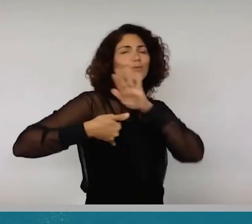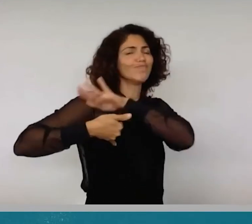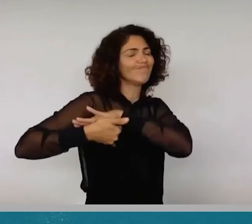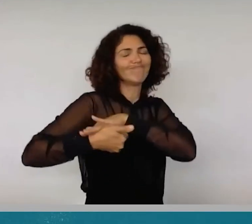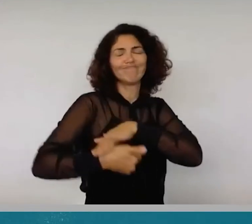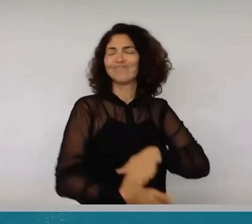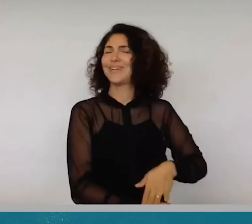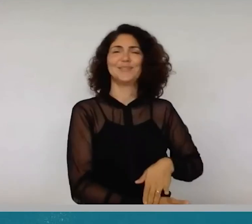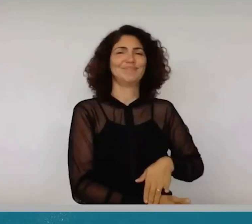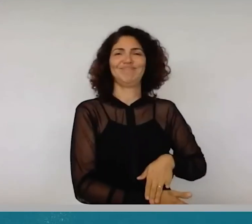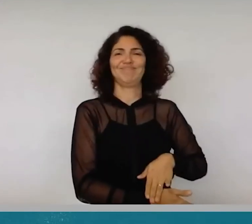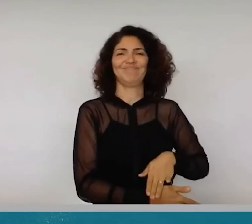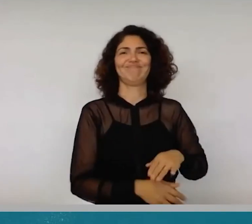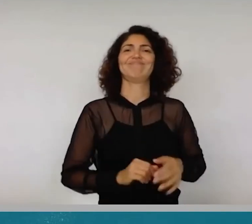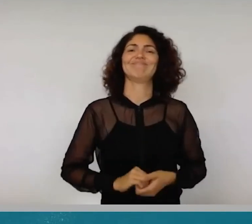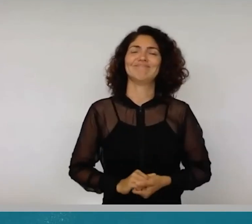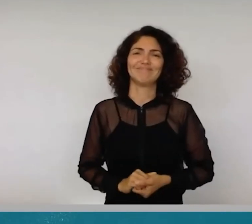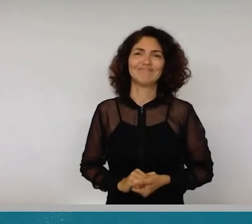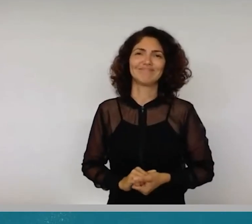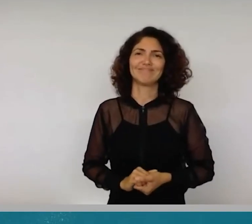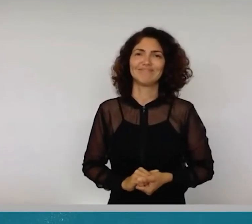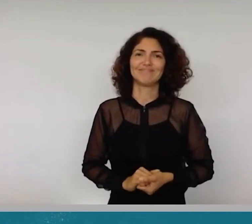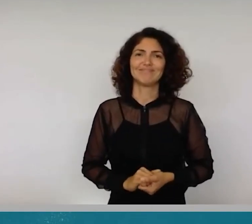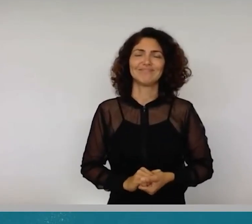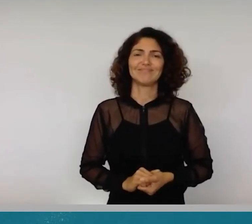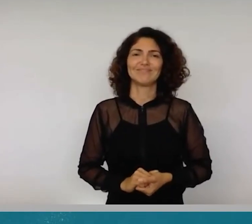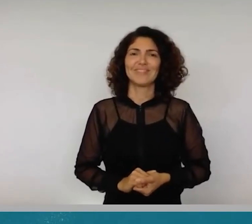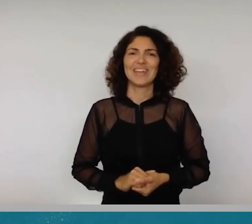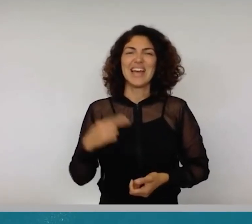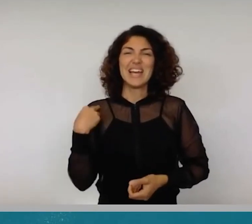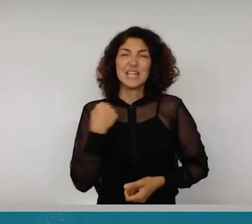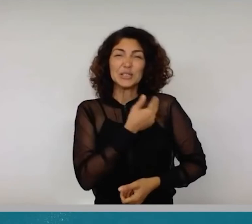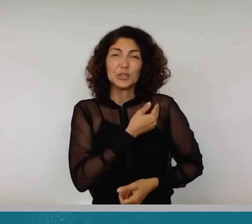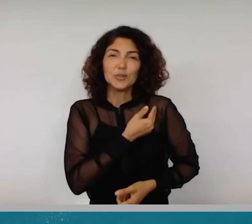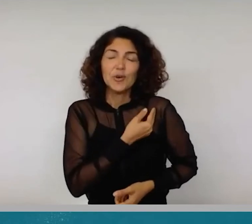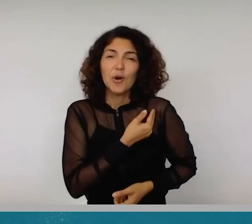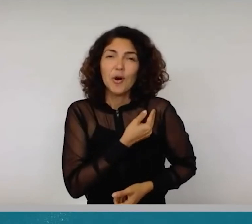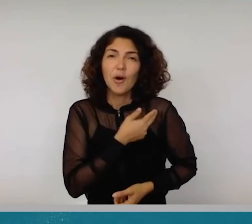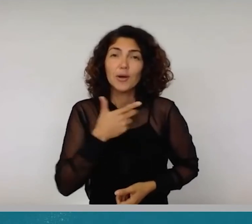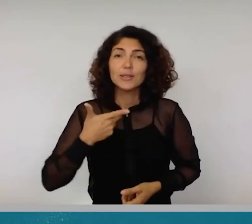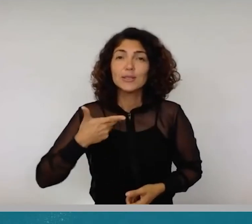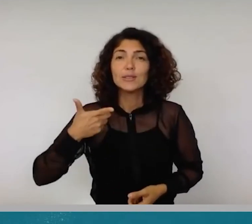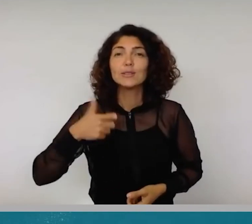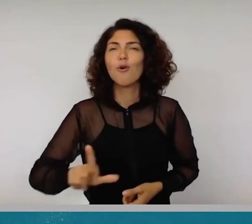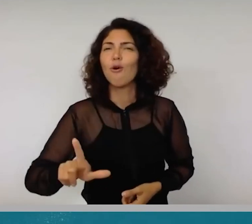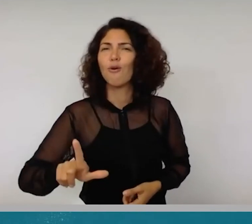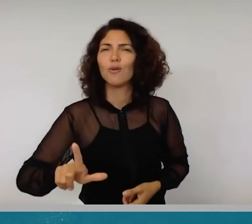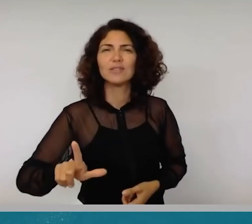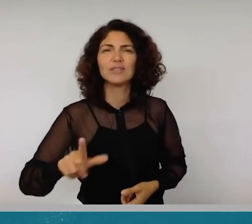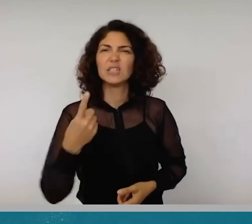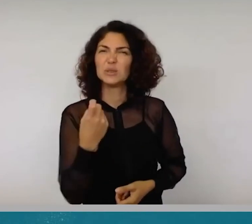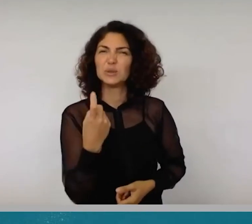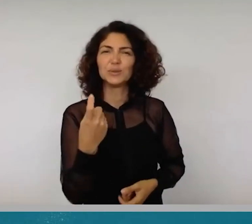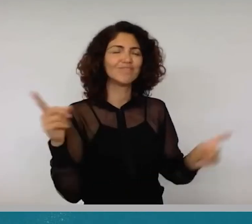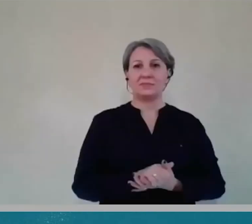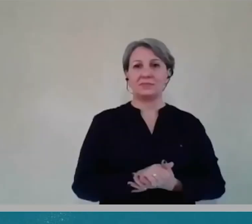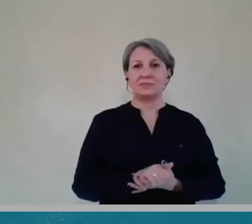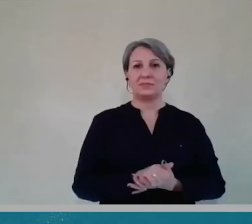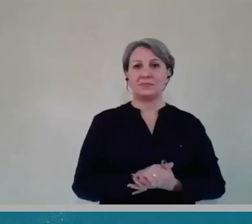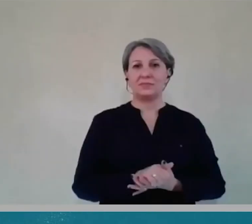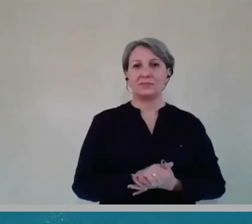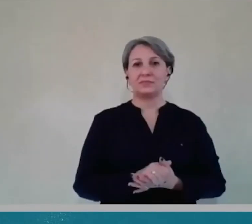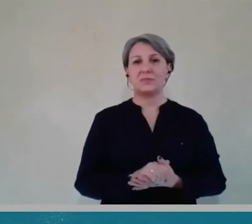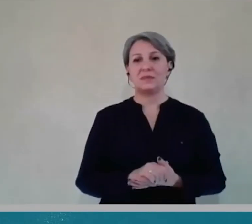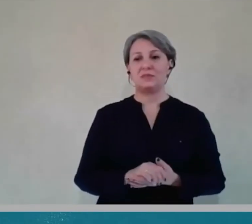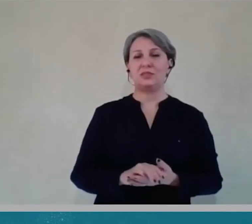coisa, você é capaz de alguma coisa. Irmão, nós não somos nada. Nós somos esses humildes e arrependidos